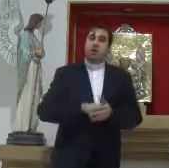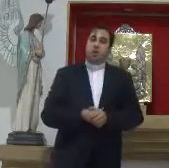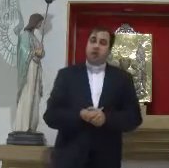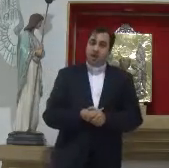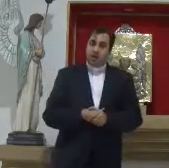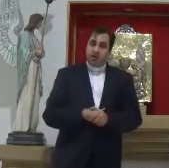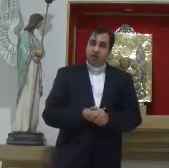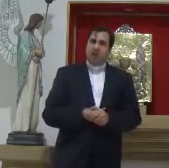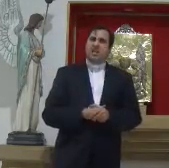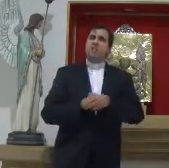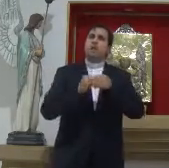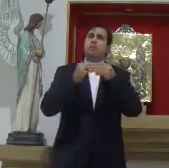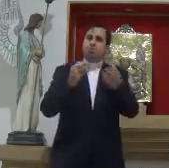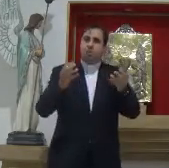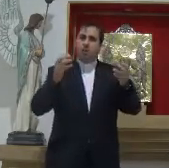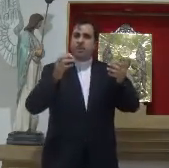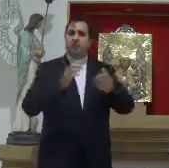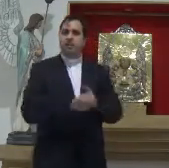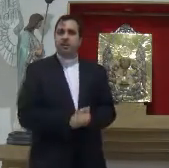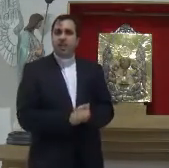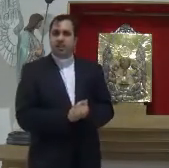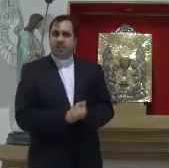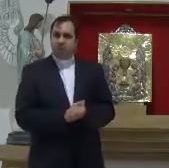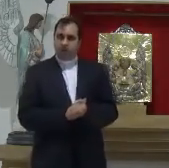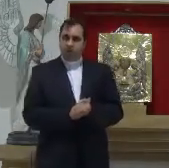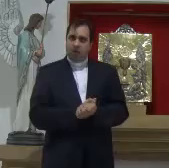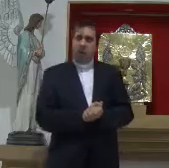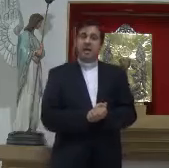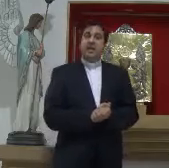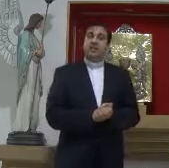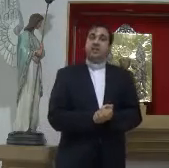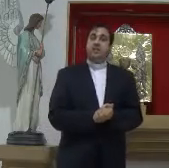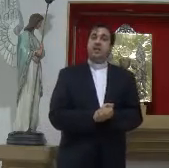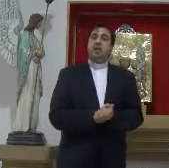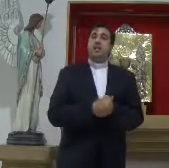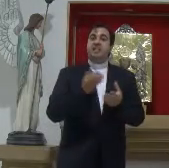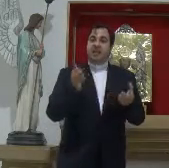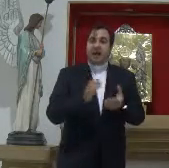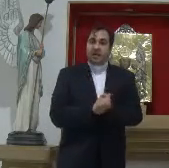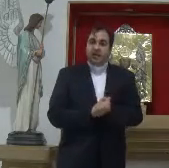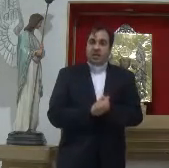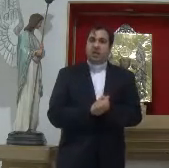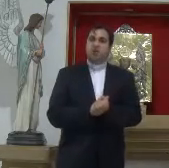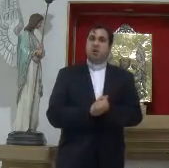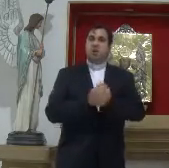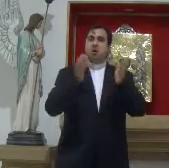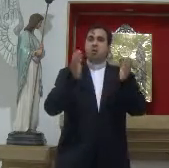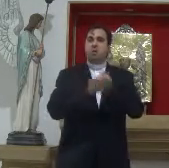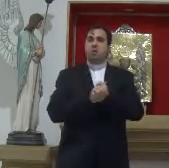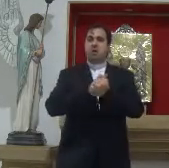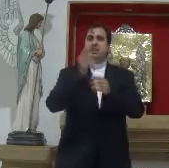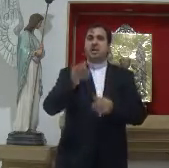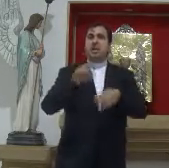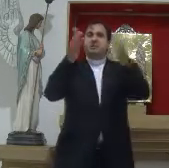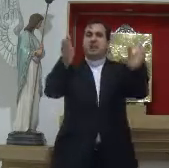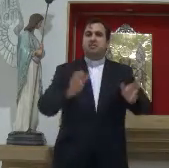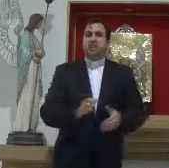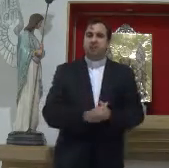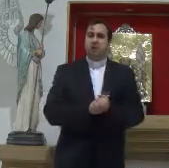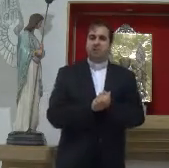ropa hay gente que por soberbia no camina en el señor hay gente que se puede criticar y dice no yo provincia y hay tantas dificultades